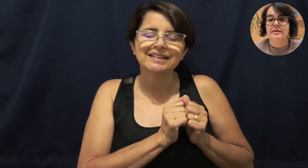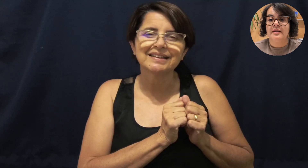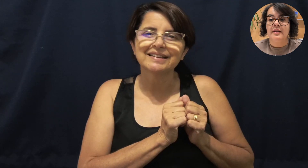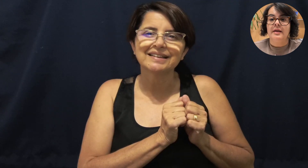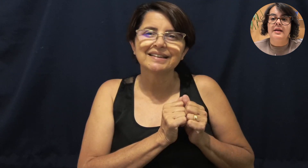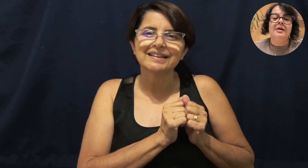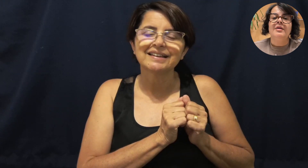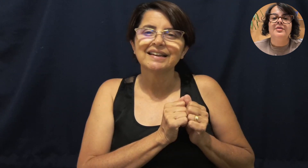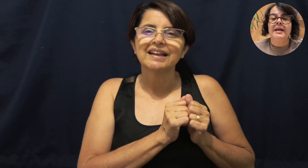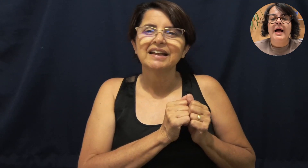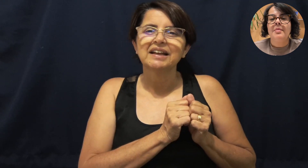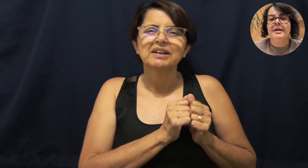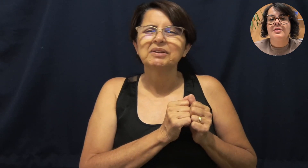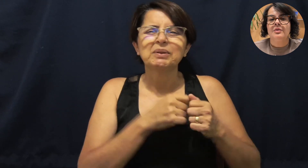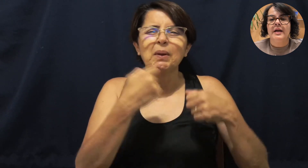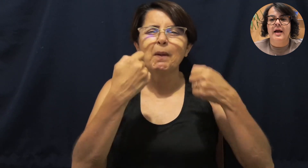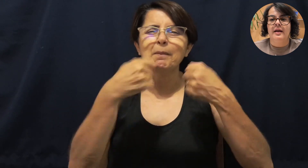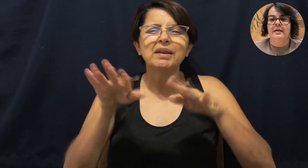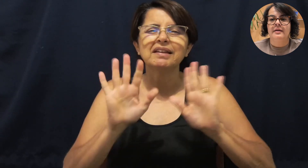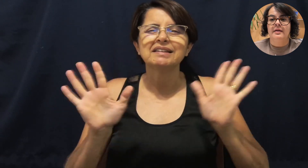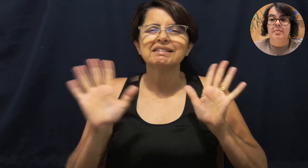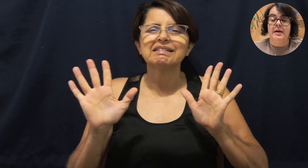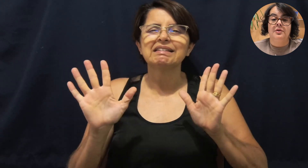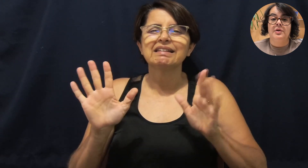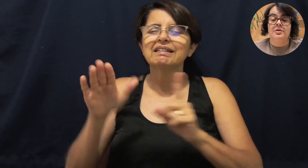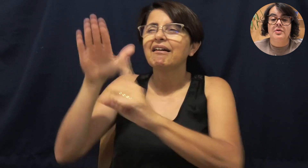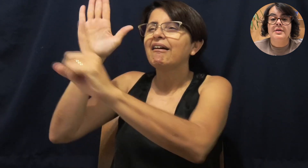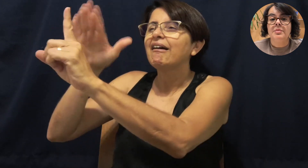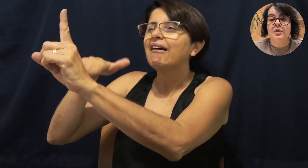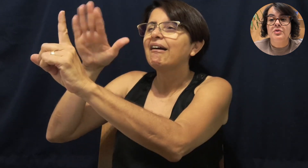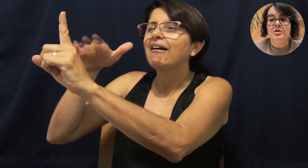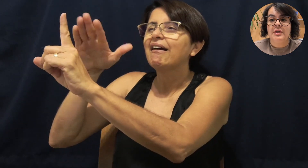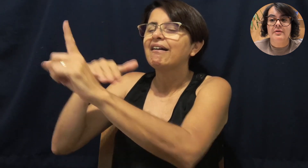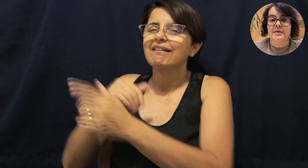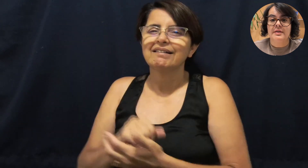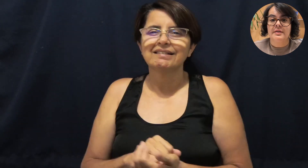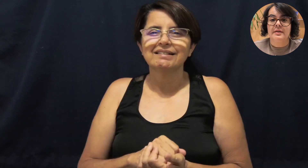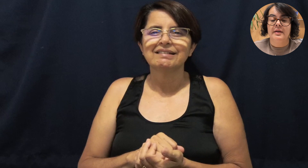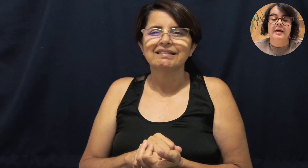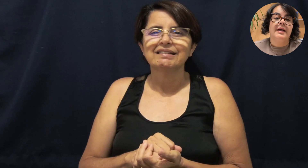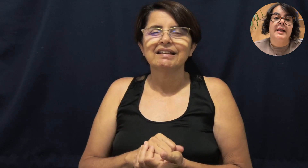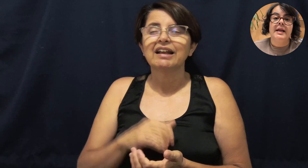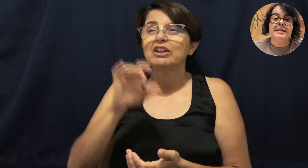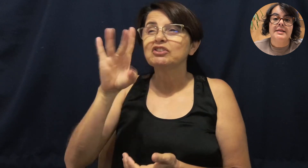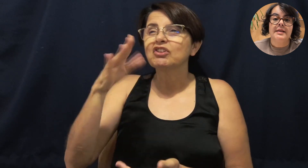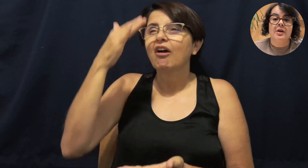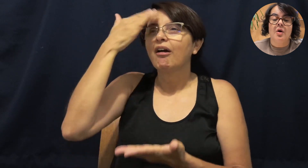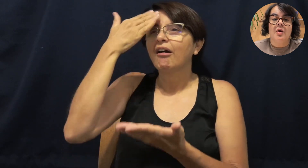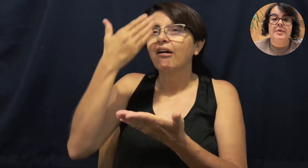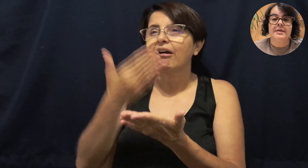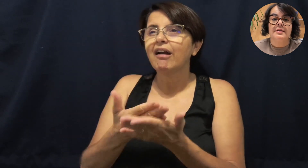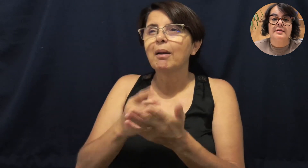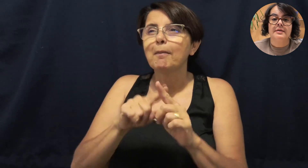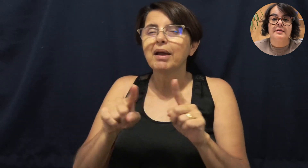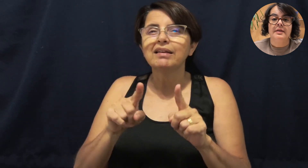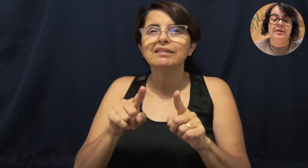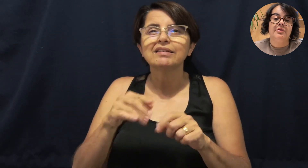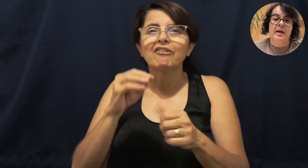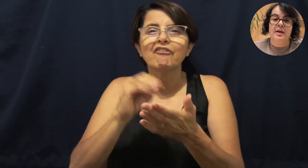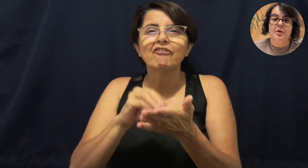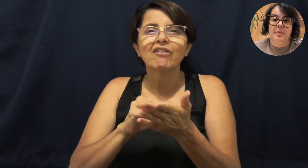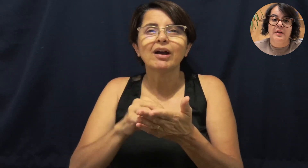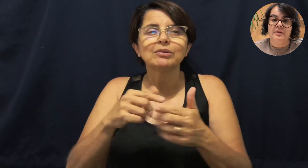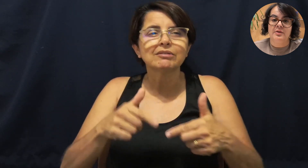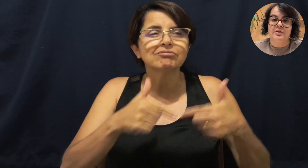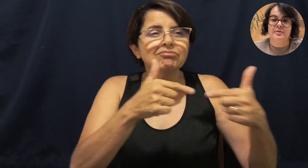nós, não haverá mais lugar para adorações improdutivas, crenças sem obras e